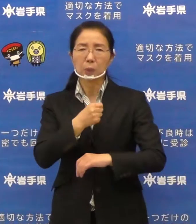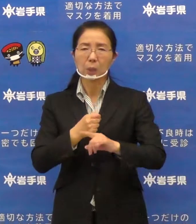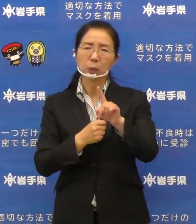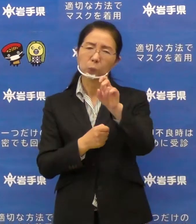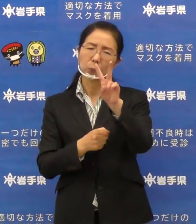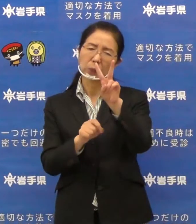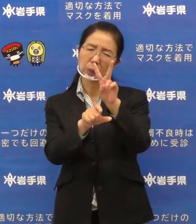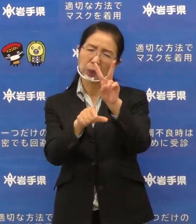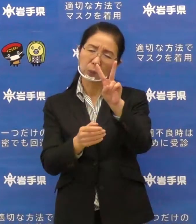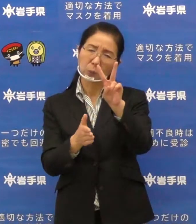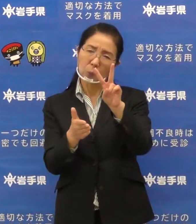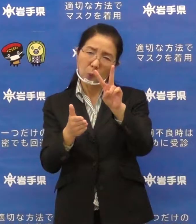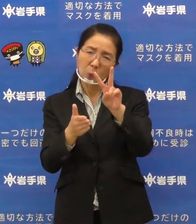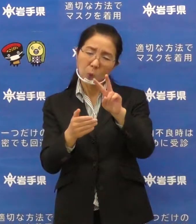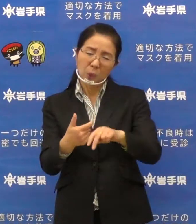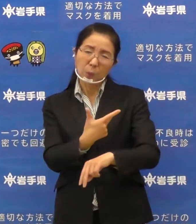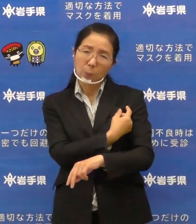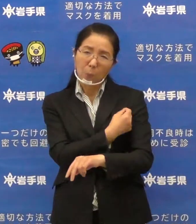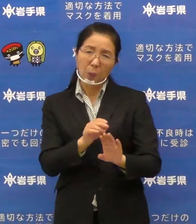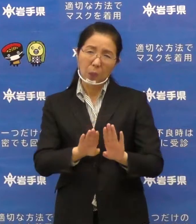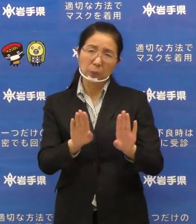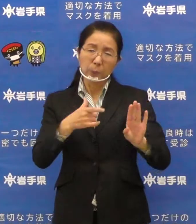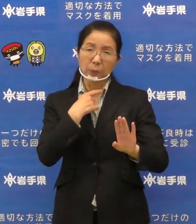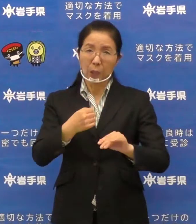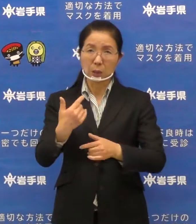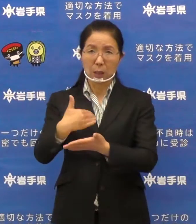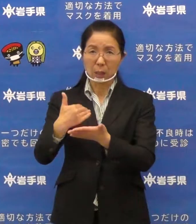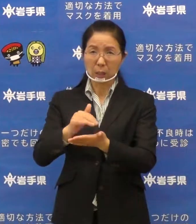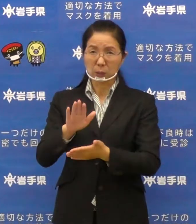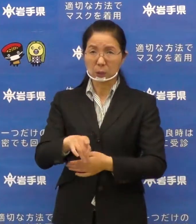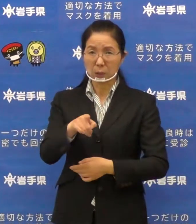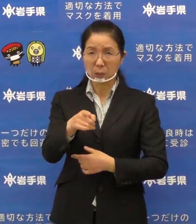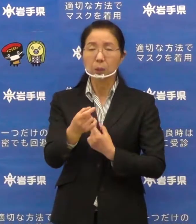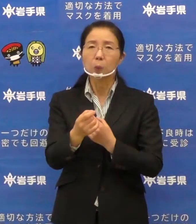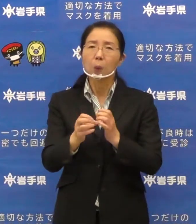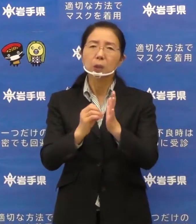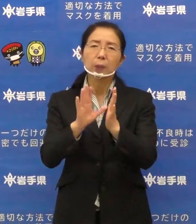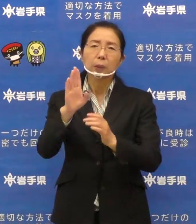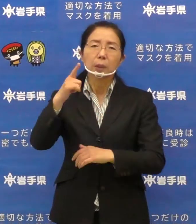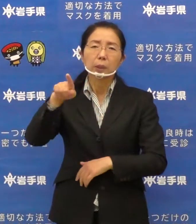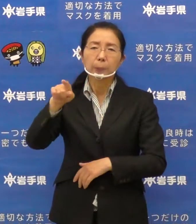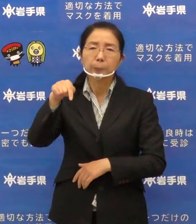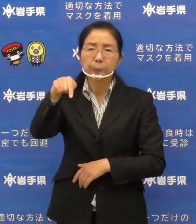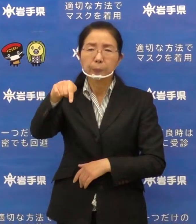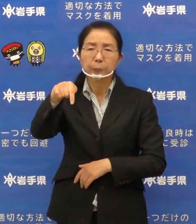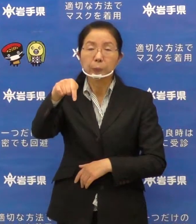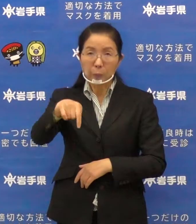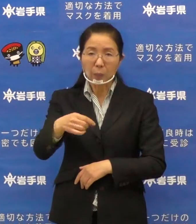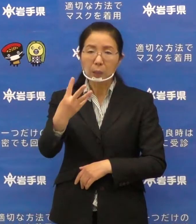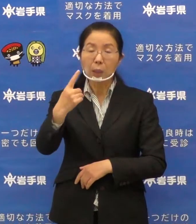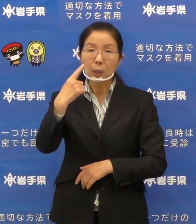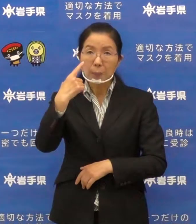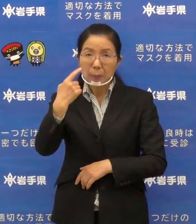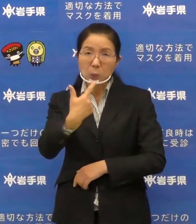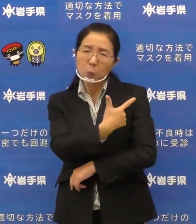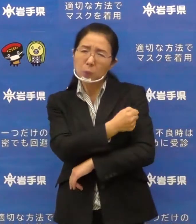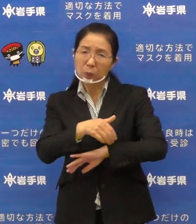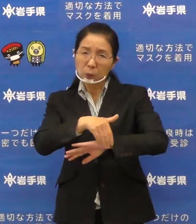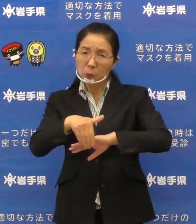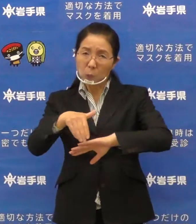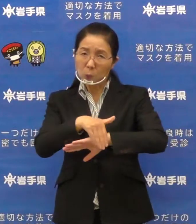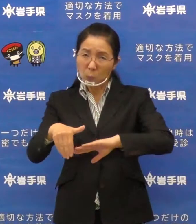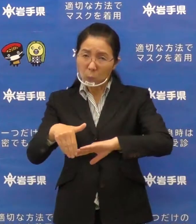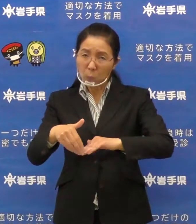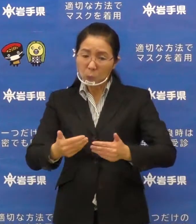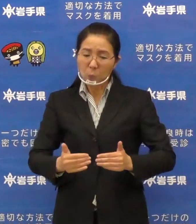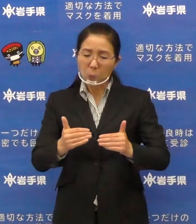というようなお話が発言がありました。岩手県については、3回目の接種についてどのような対応状況